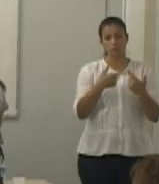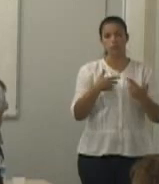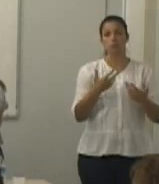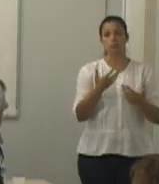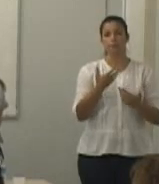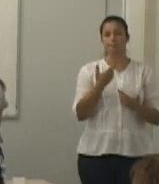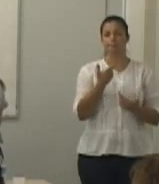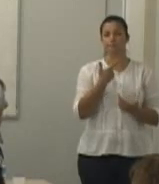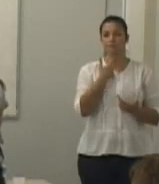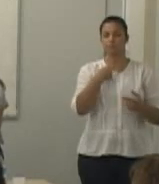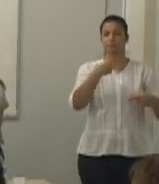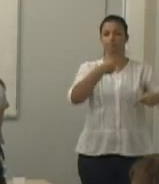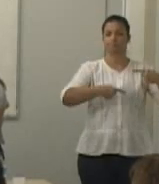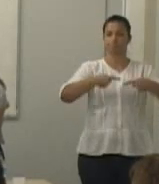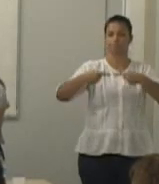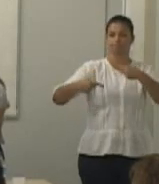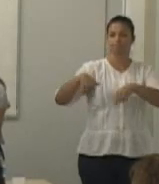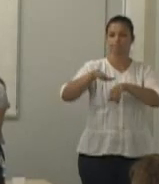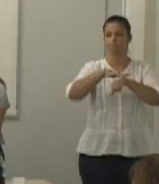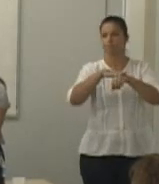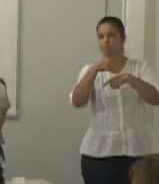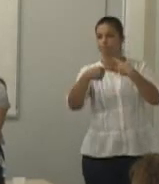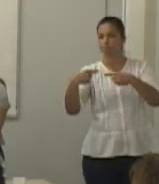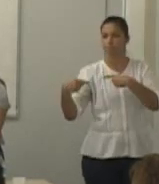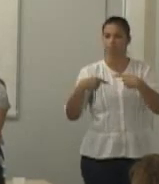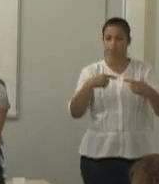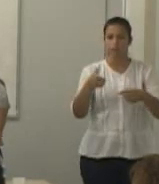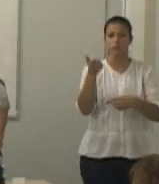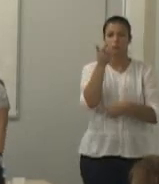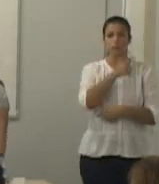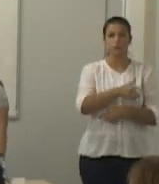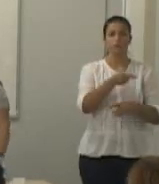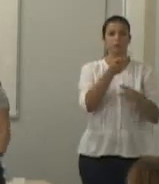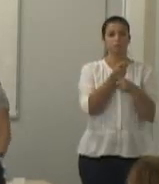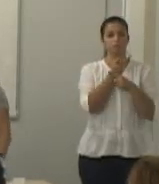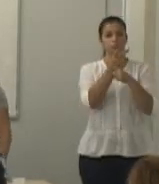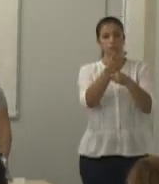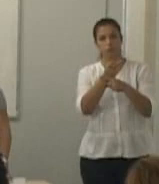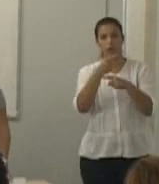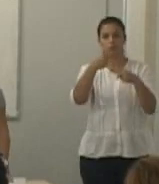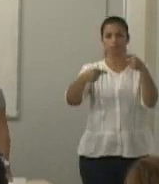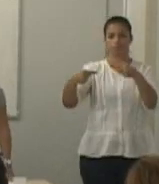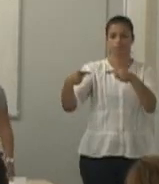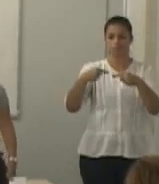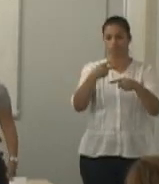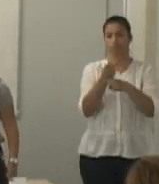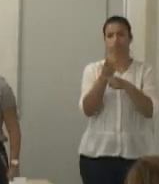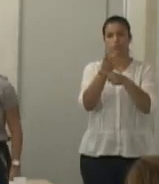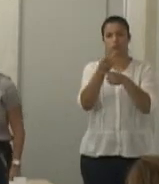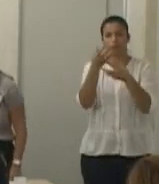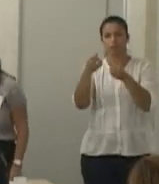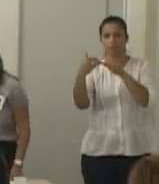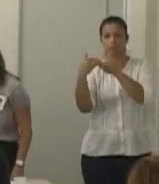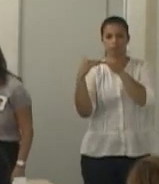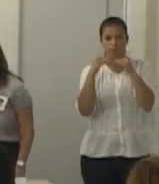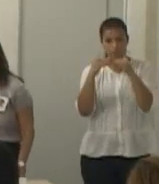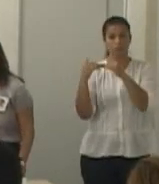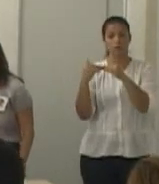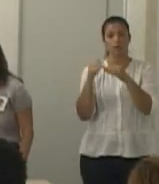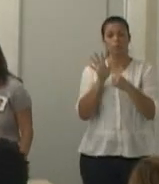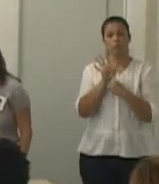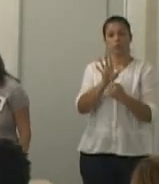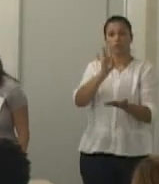mais de conseguir buscar consensos e mostrar o que é efetivamente importante pro coletivo